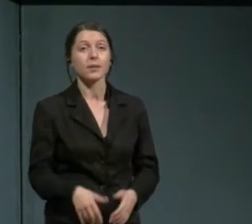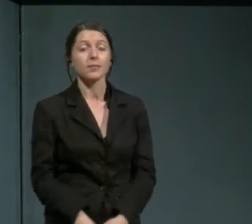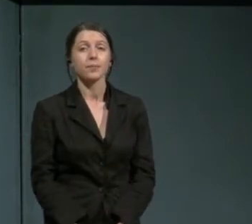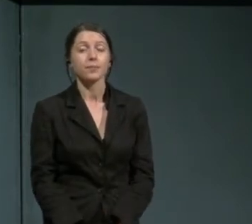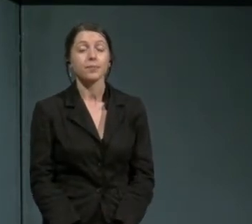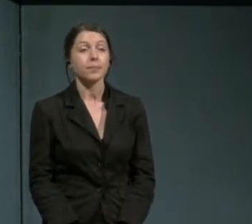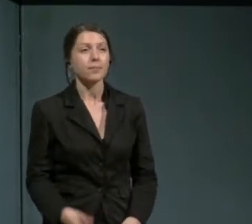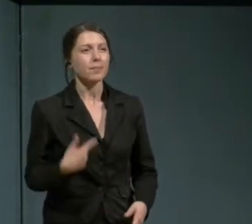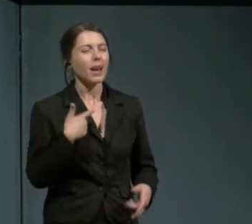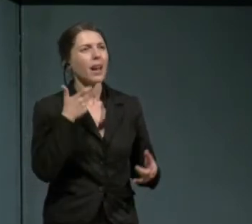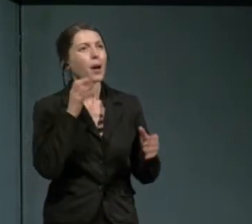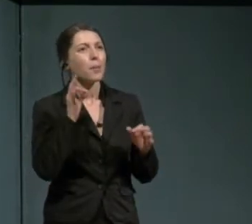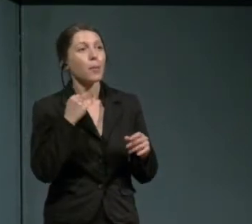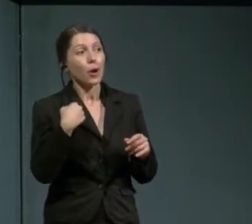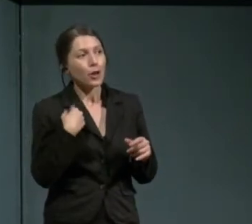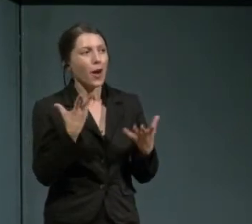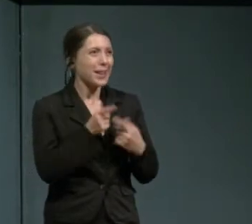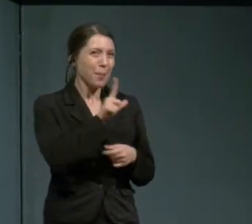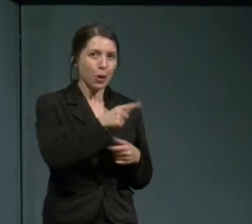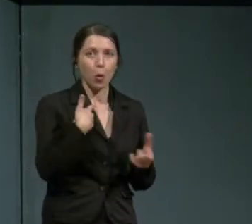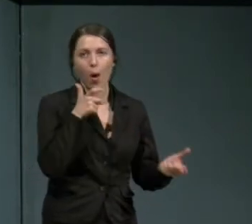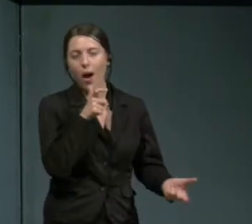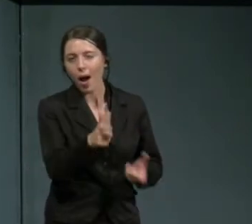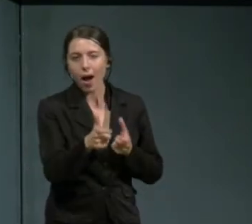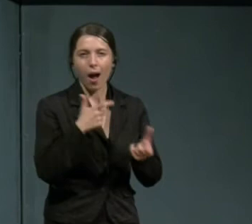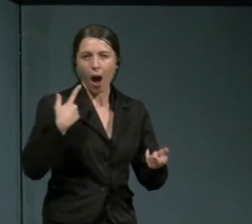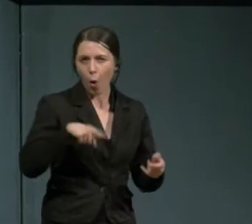mai si ne avevamo parlato parecchio insieme